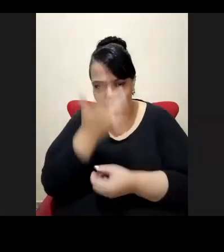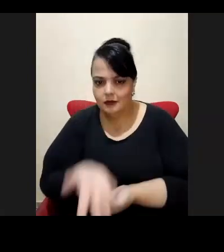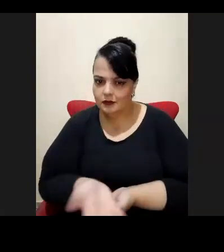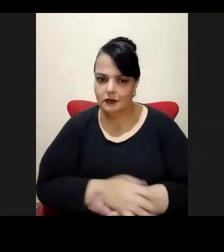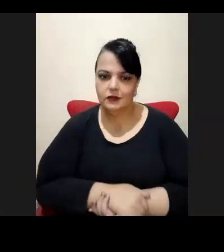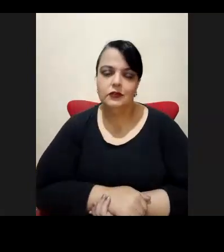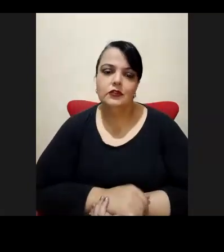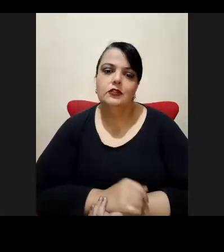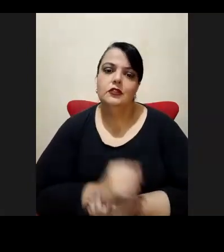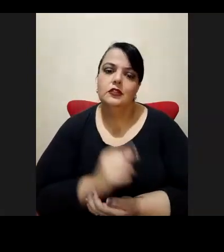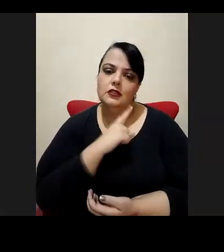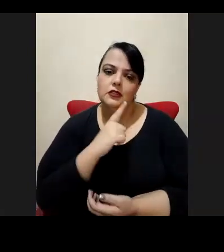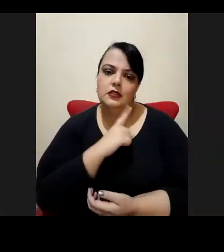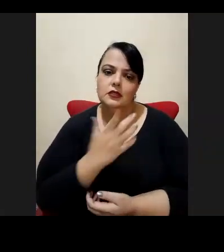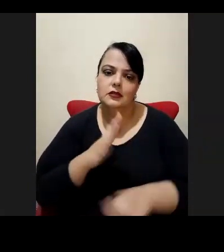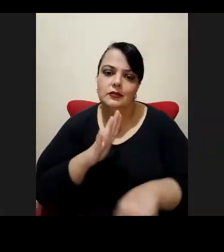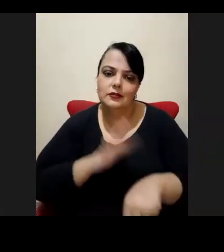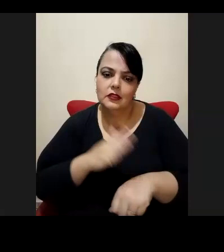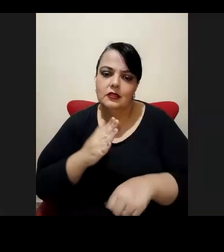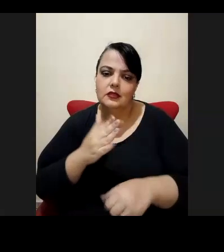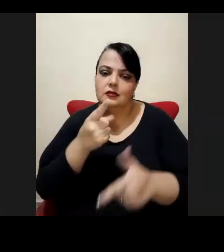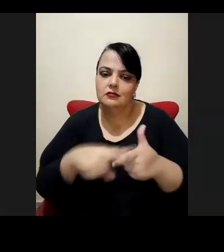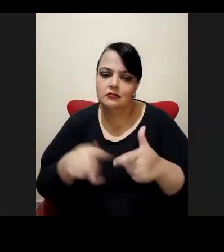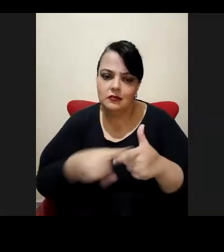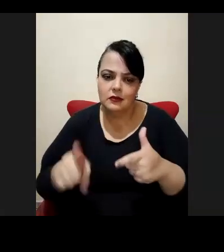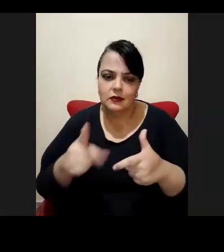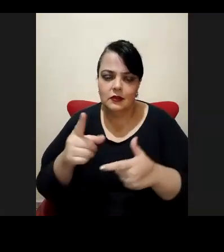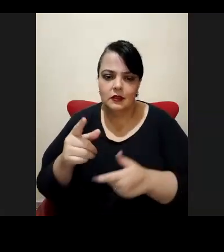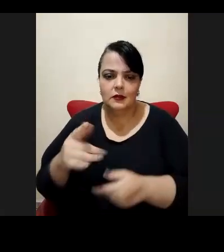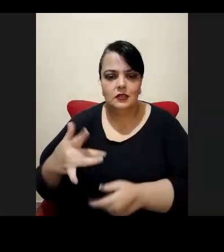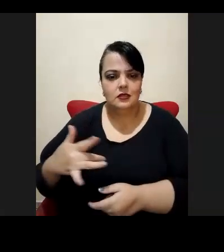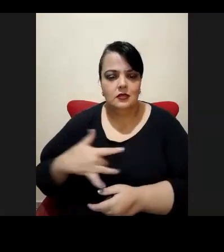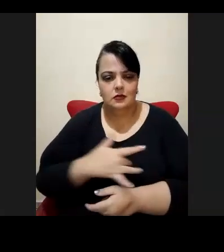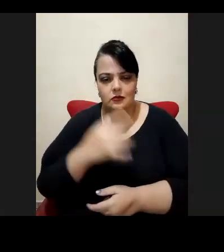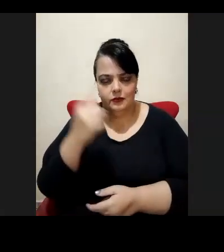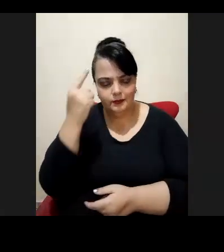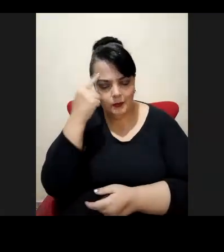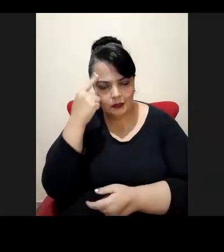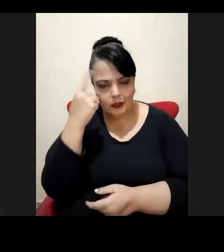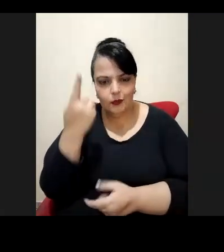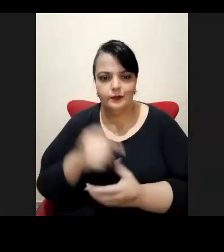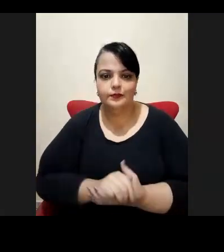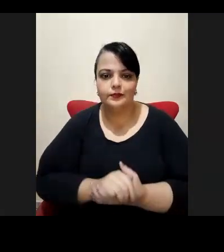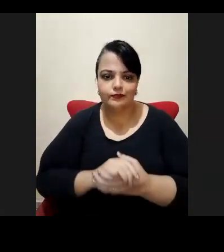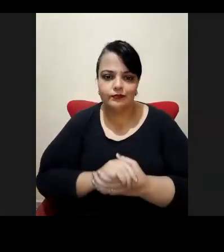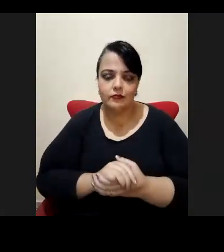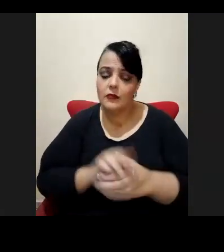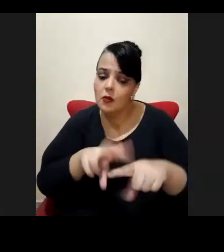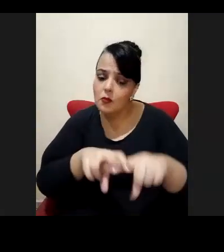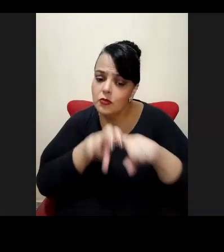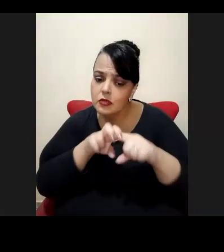situação mais de maior precarização da saúde mental desse adolescente, né? E é por isso que os adolescentes